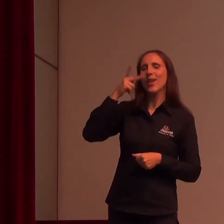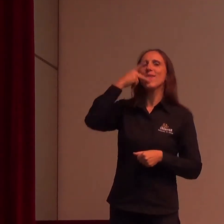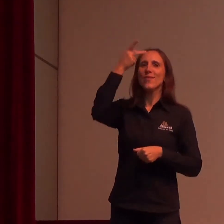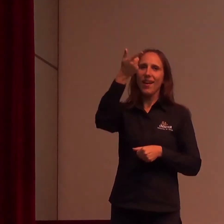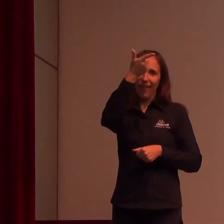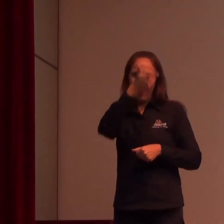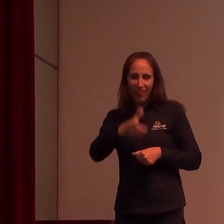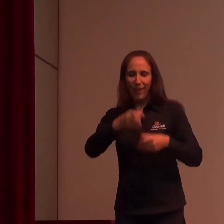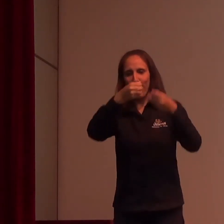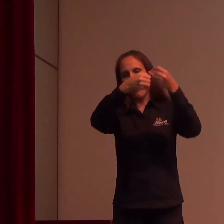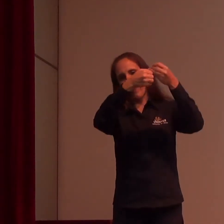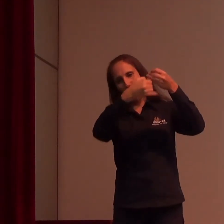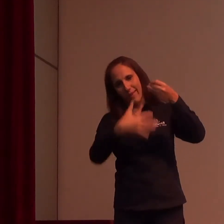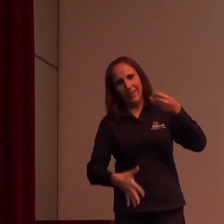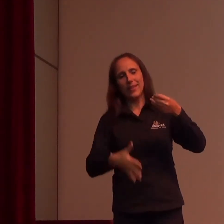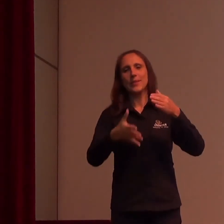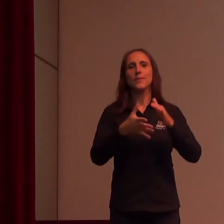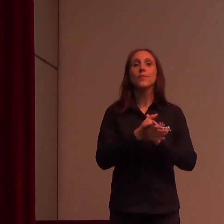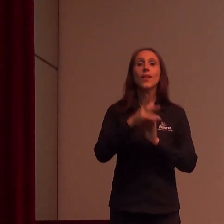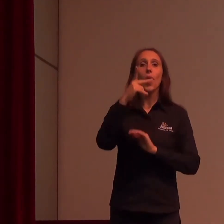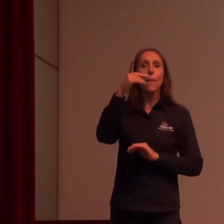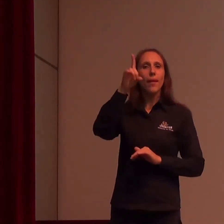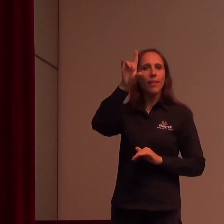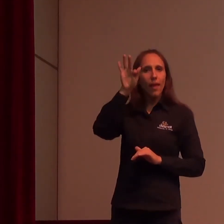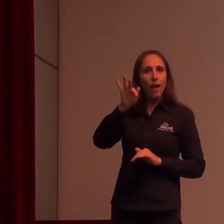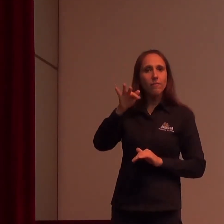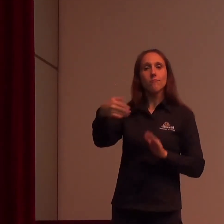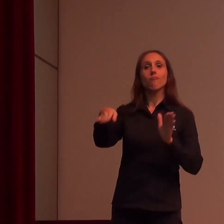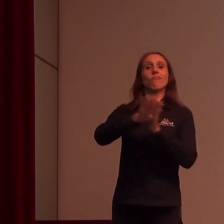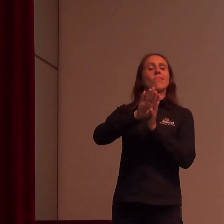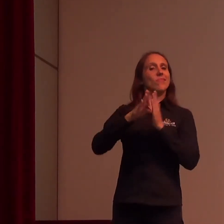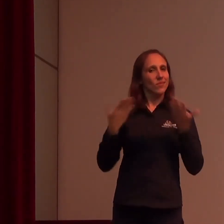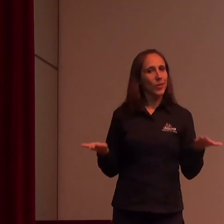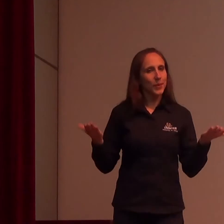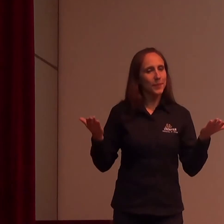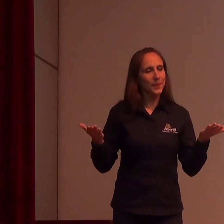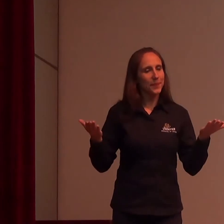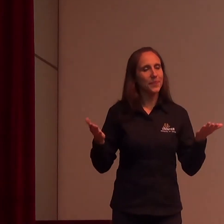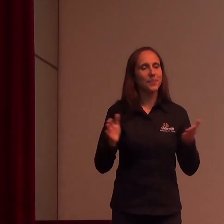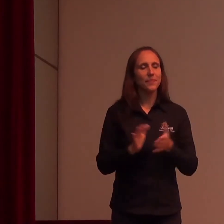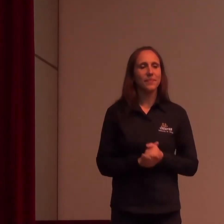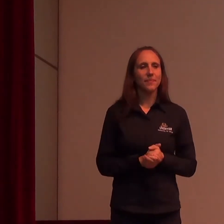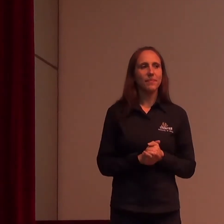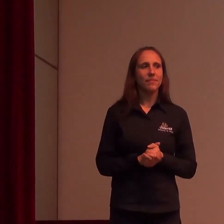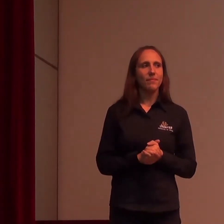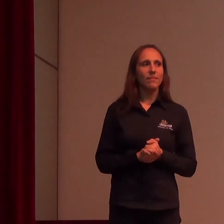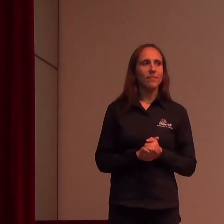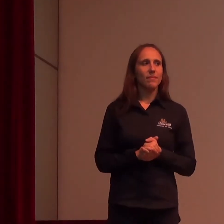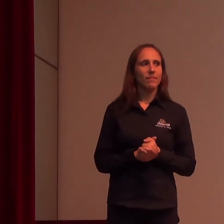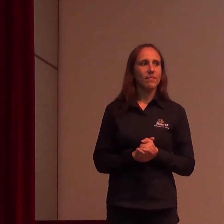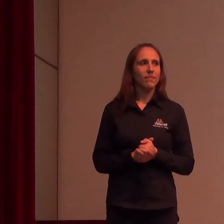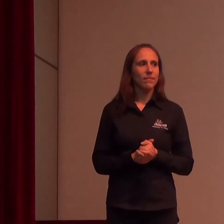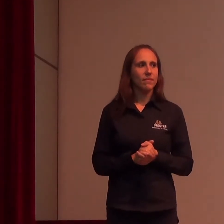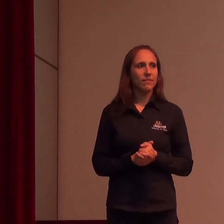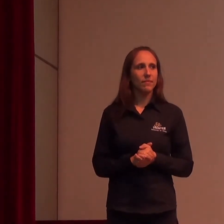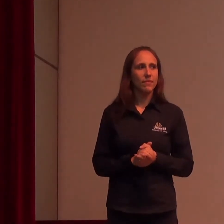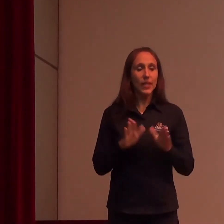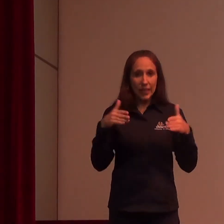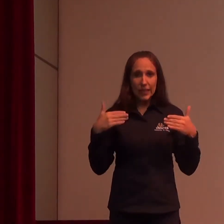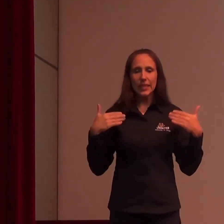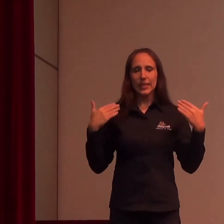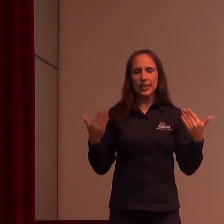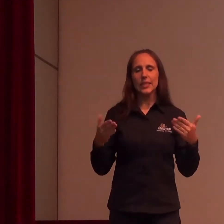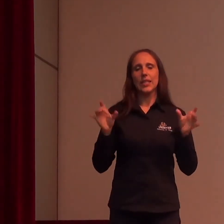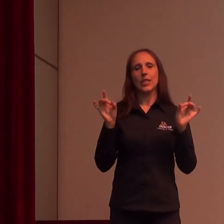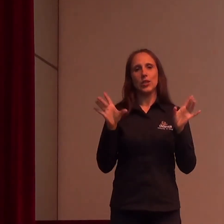gente faz, né? Mas o PDF chegou. E o PDF? Chegou e o PDF é, e aí que tá. Tem um detalhe só para fechar